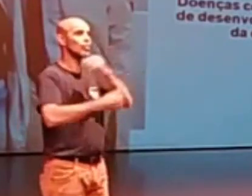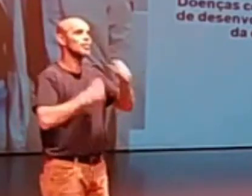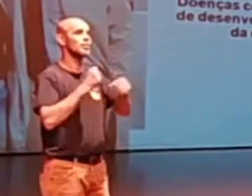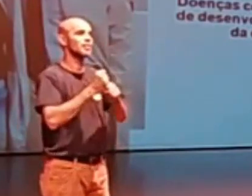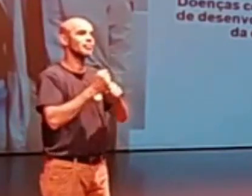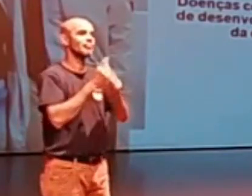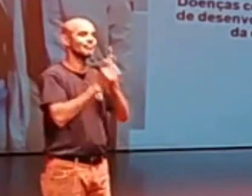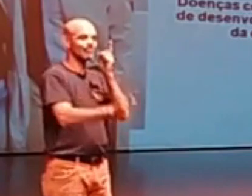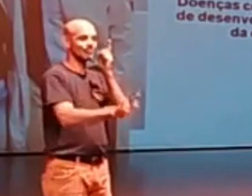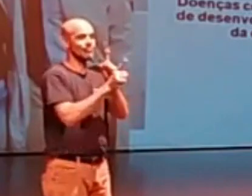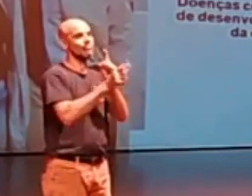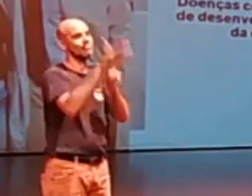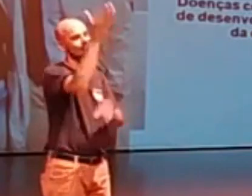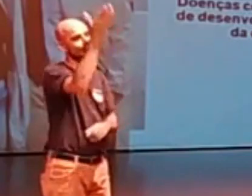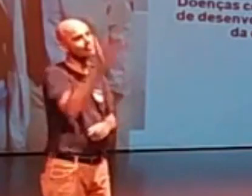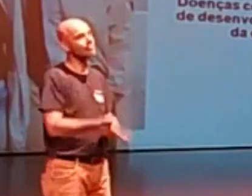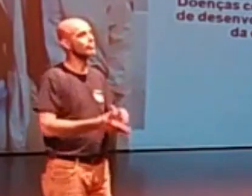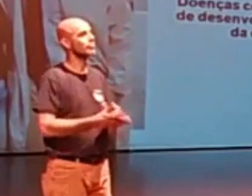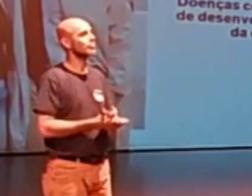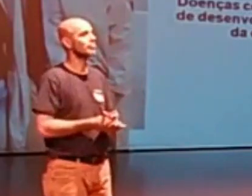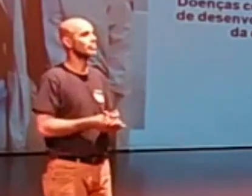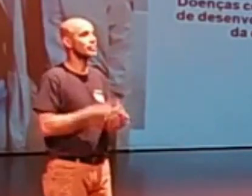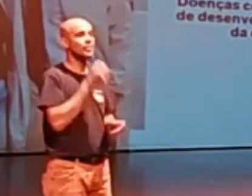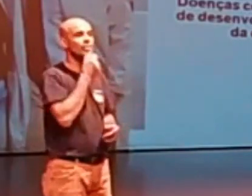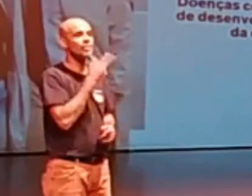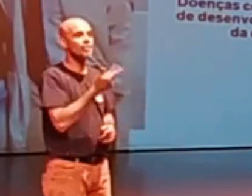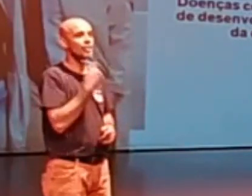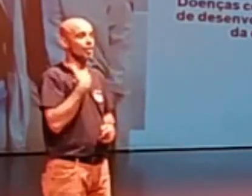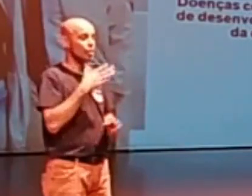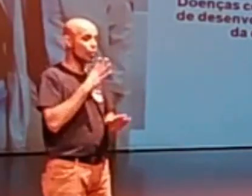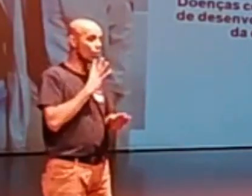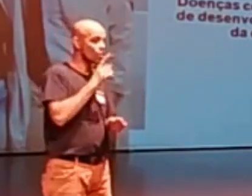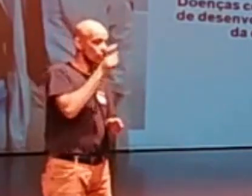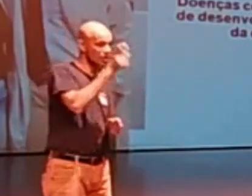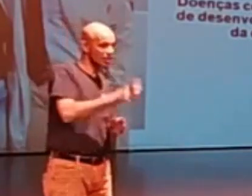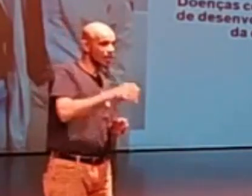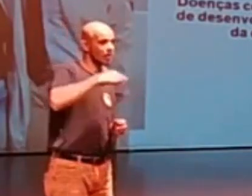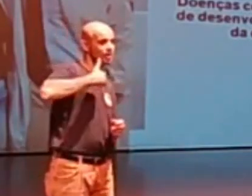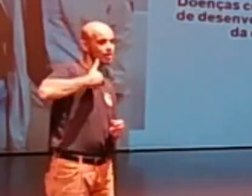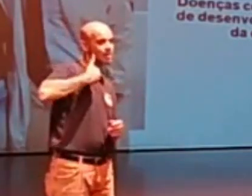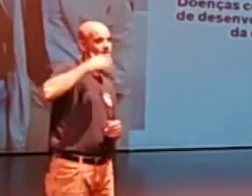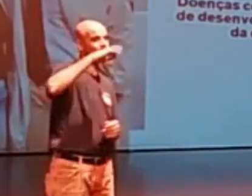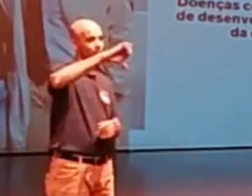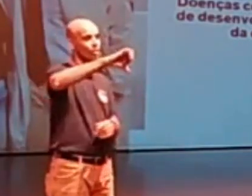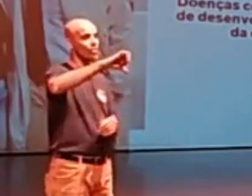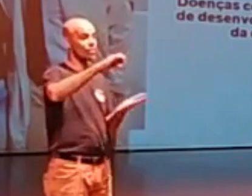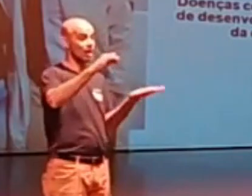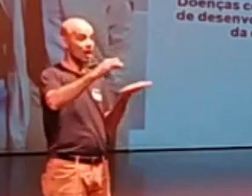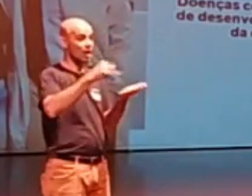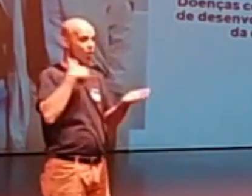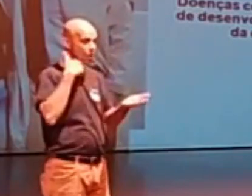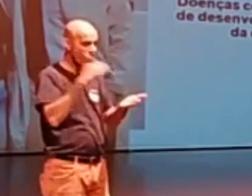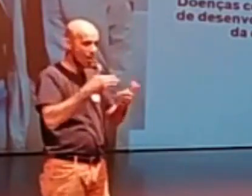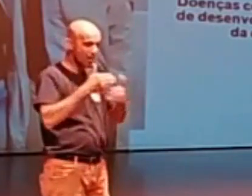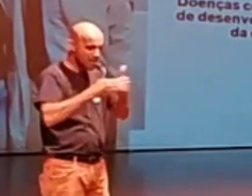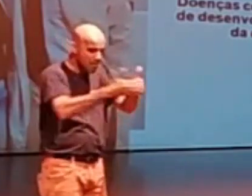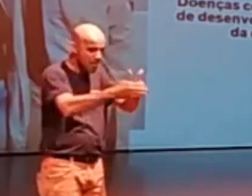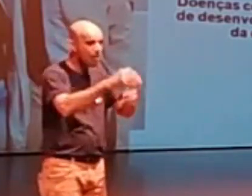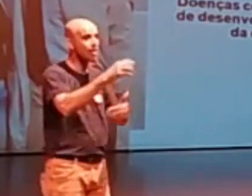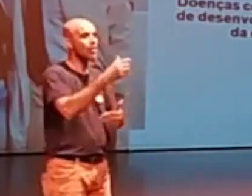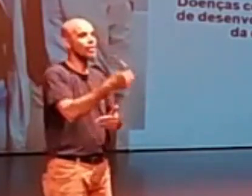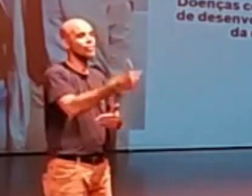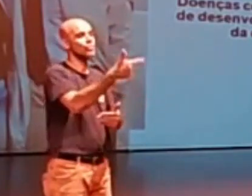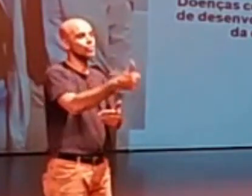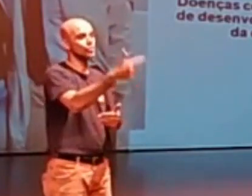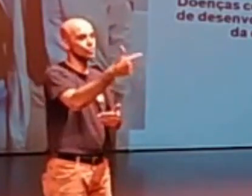te ver. E é engraçado porque assim, eu conheci ela com 9 anos, hoje ela está com 12. E é visível como que